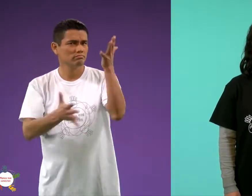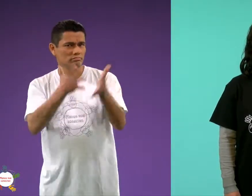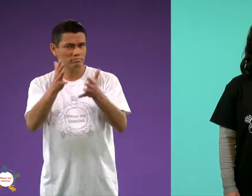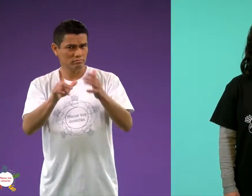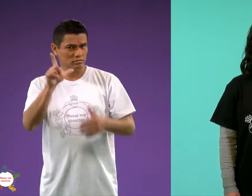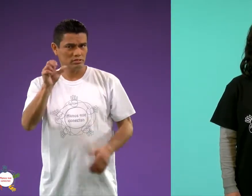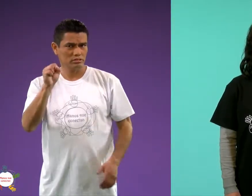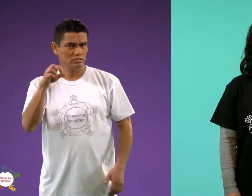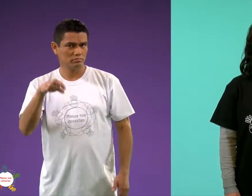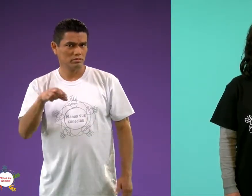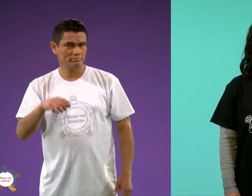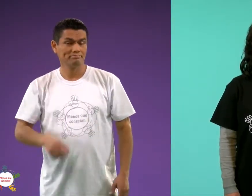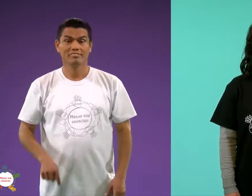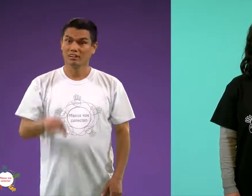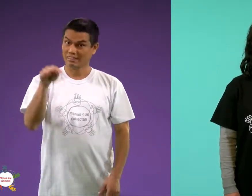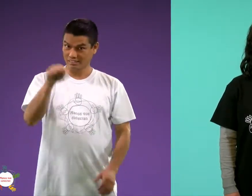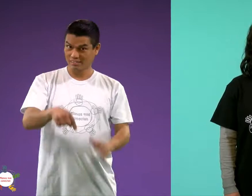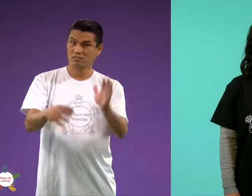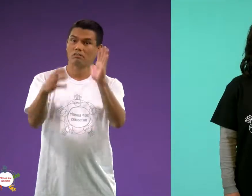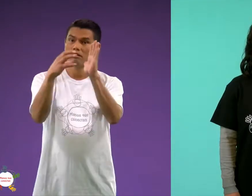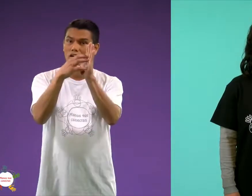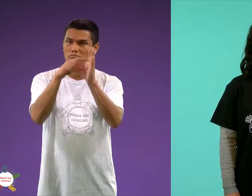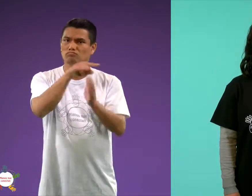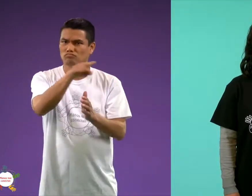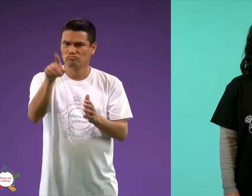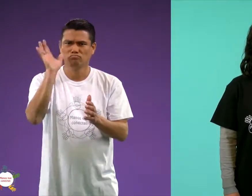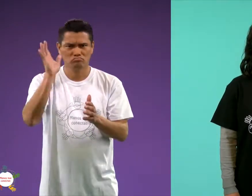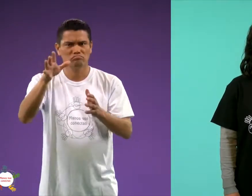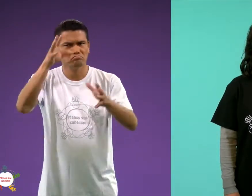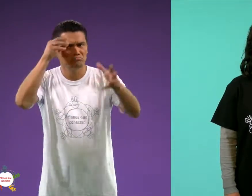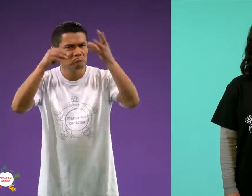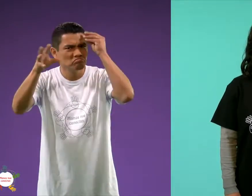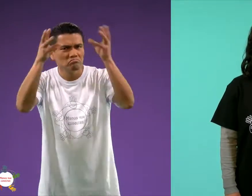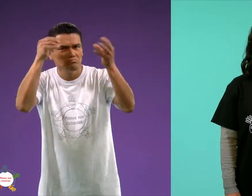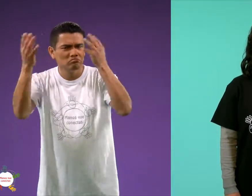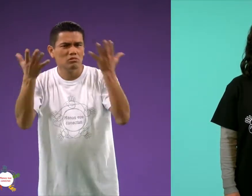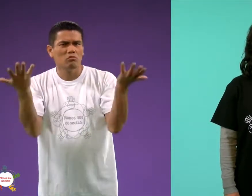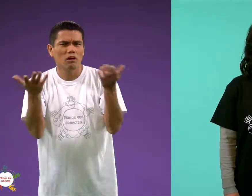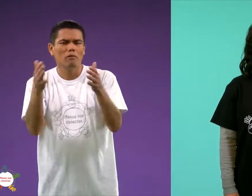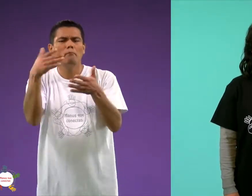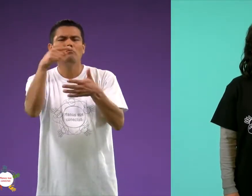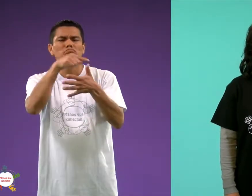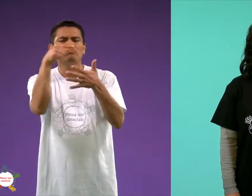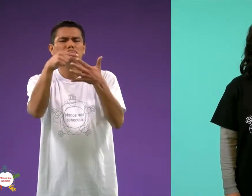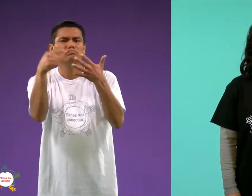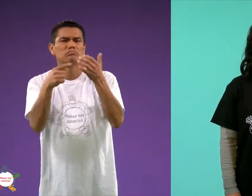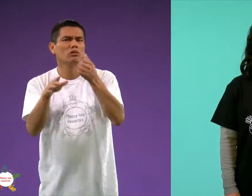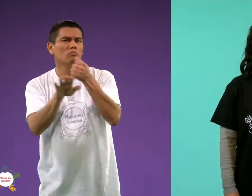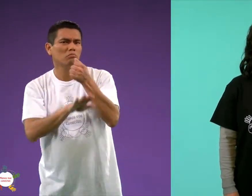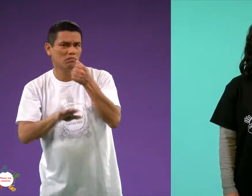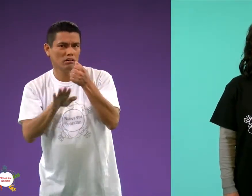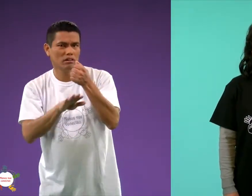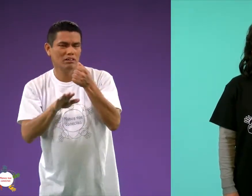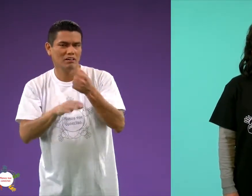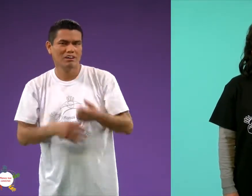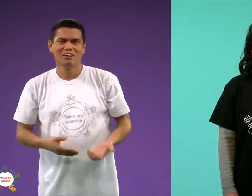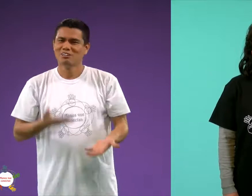¿Cuánto sabes sobre la lengua de señas? En este capítulo aprenderemos unos datos básicos. Bienvenidos a Manos que